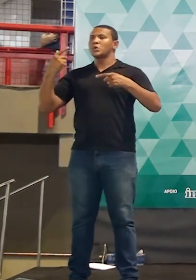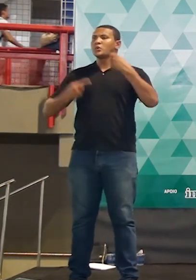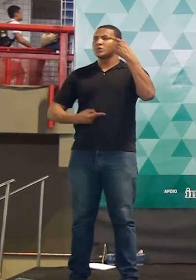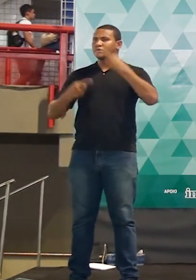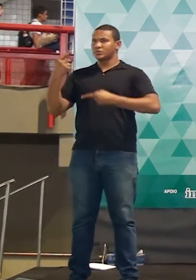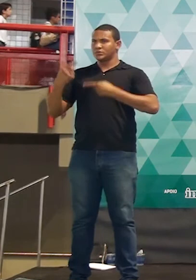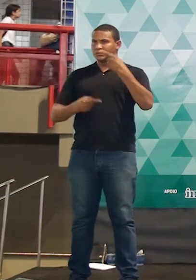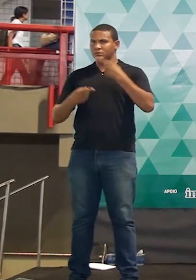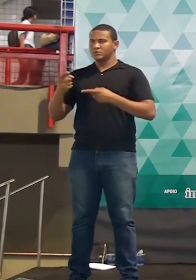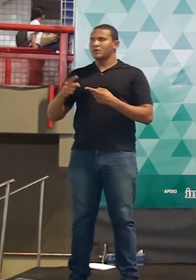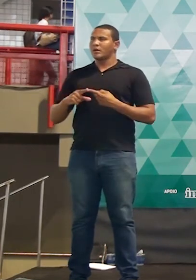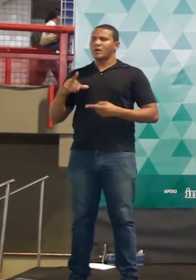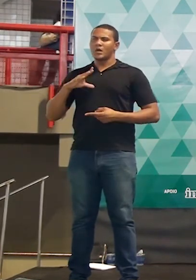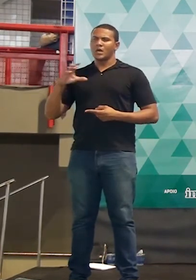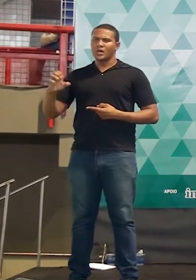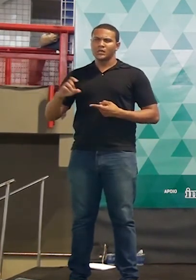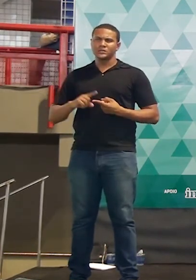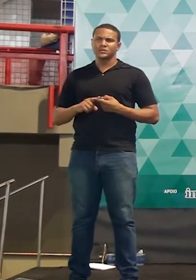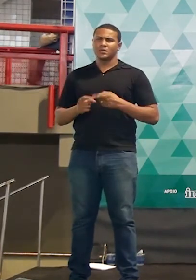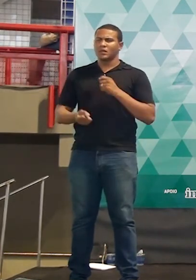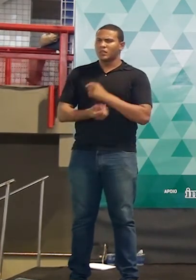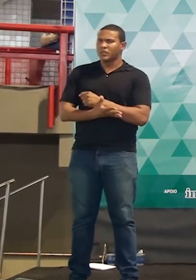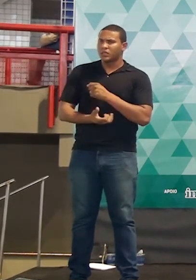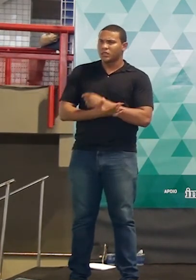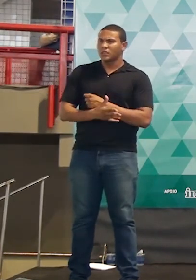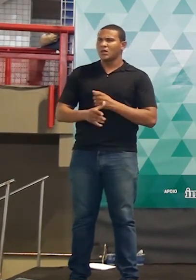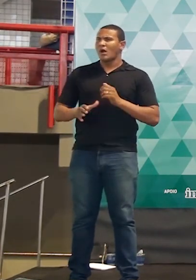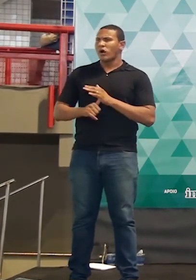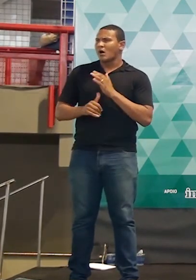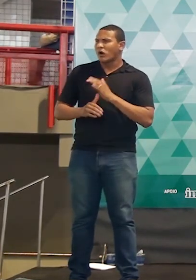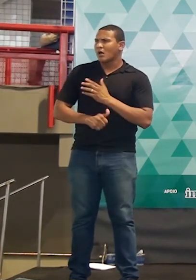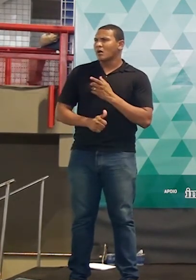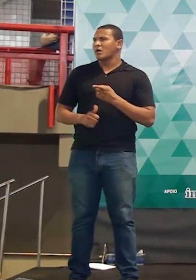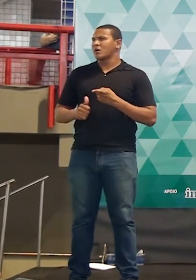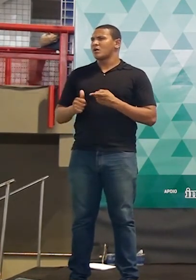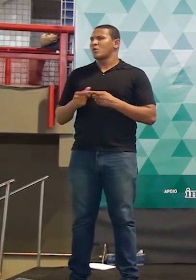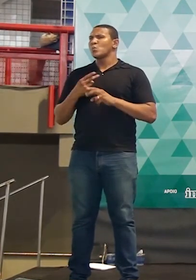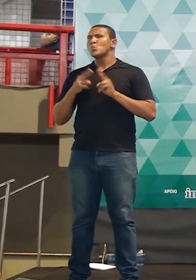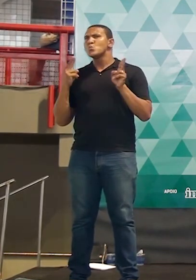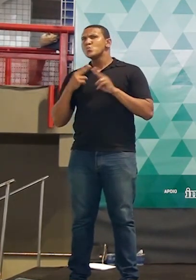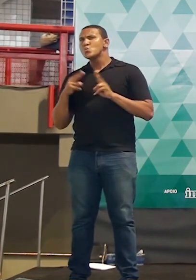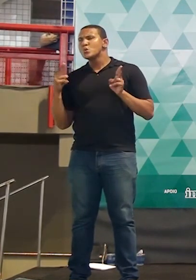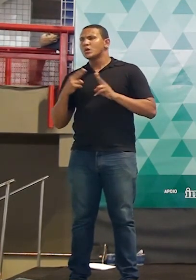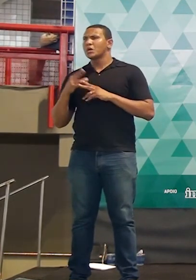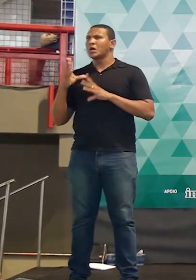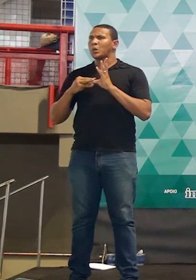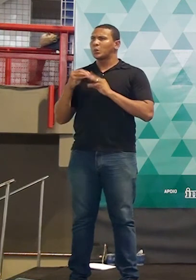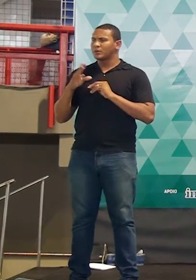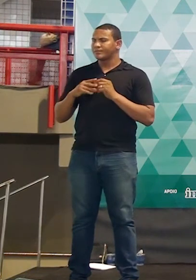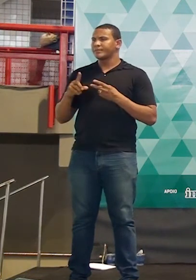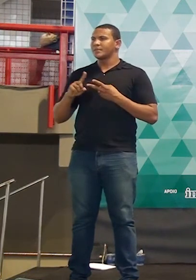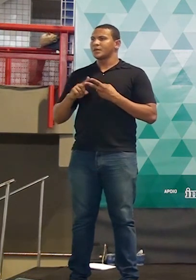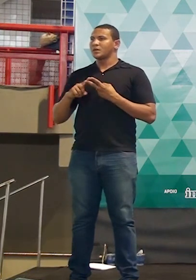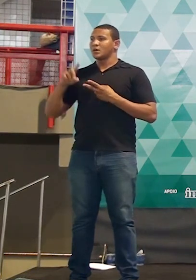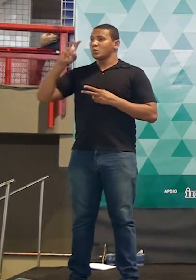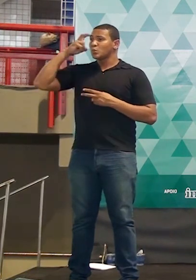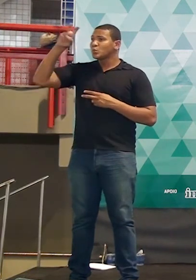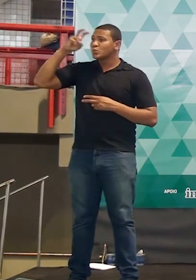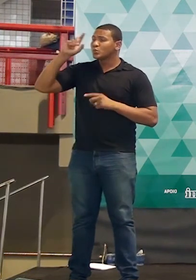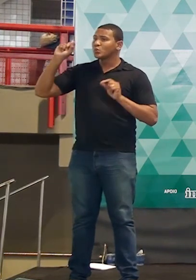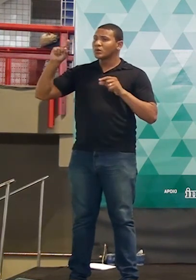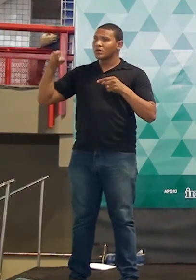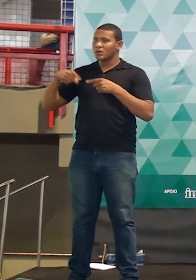política, ética, corrupção. O temas relacionados com cultura, música,